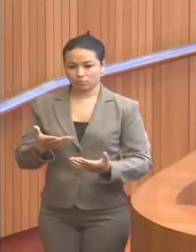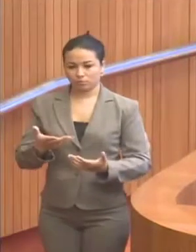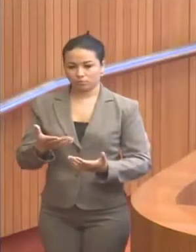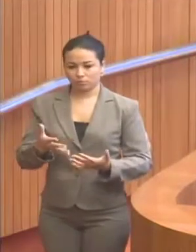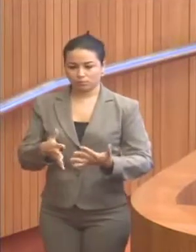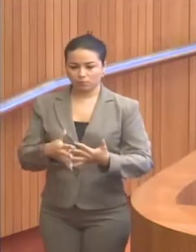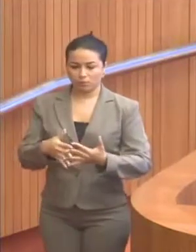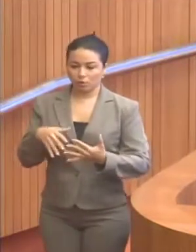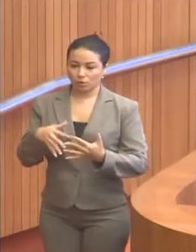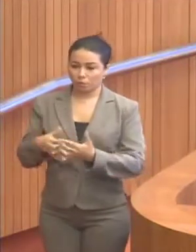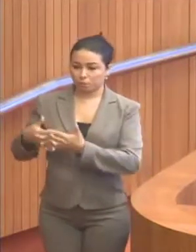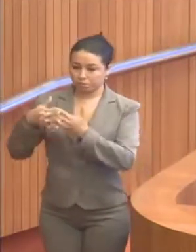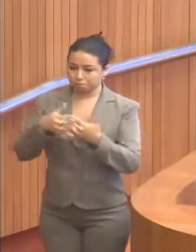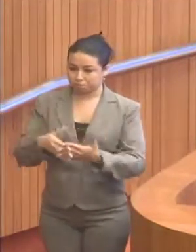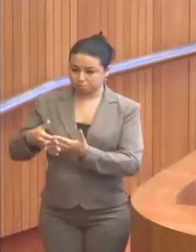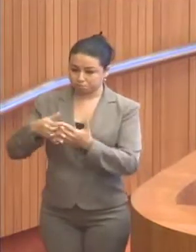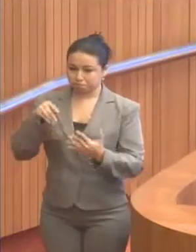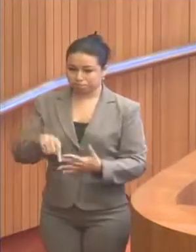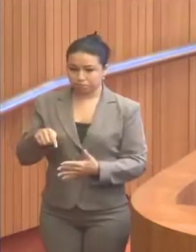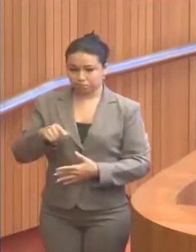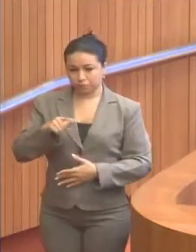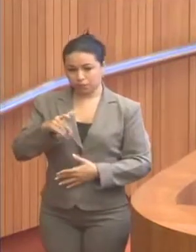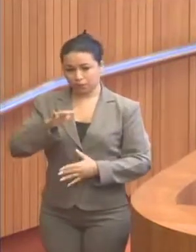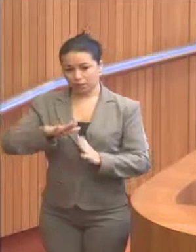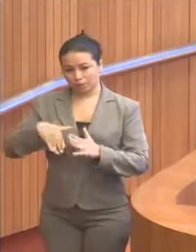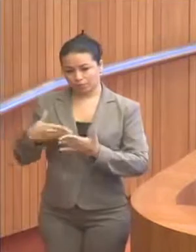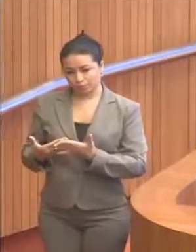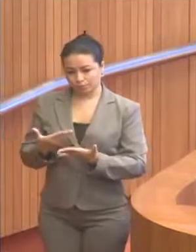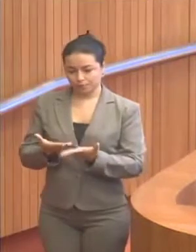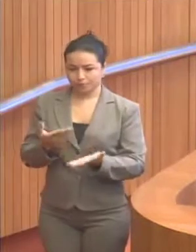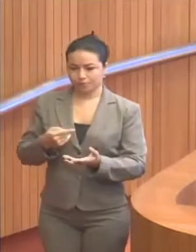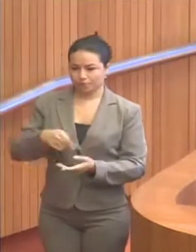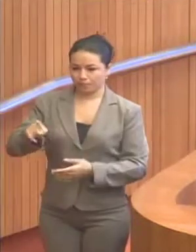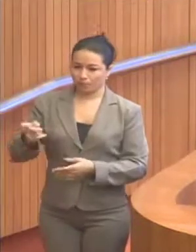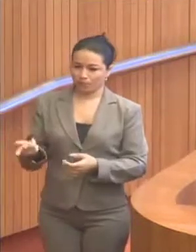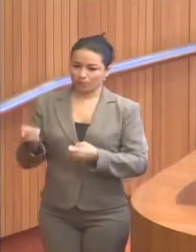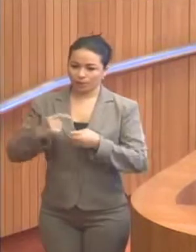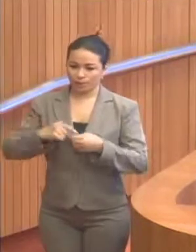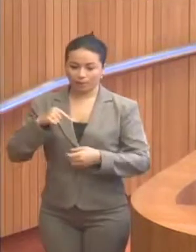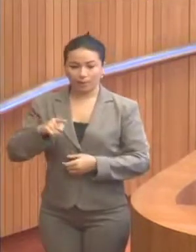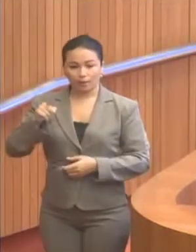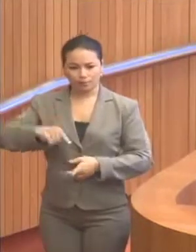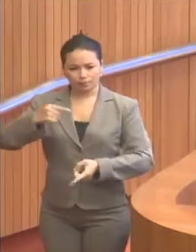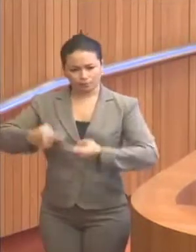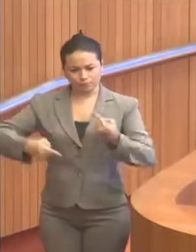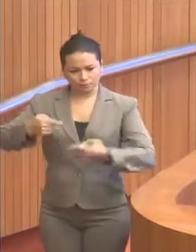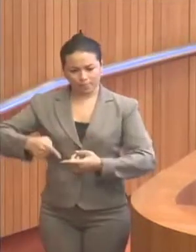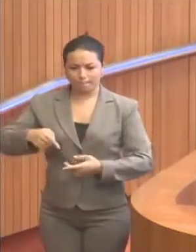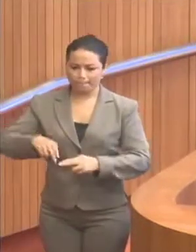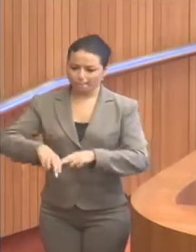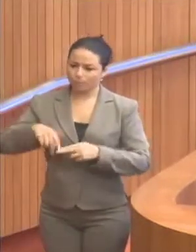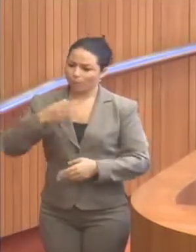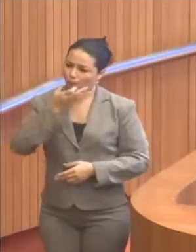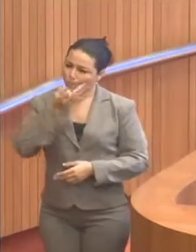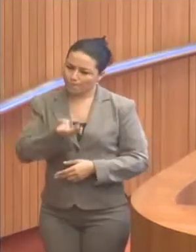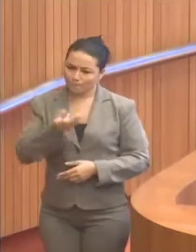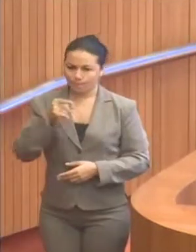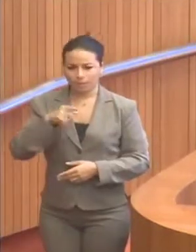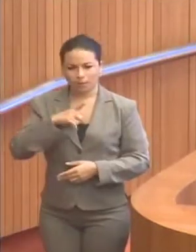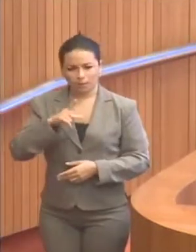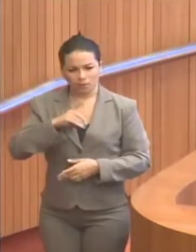escolar em pau de arara. Então, o que nós queremos é isso, é esse o debate. Por isso eu estou propondo que